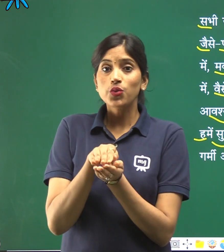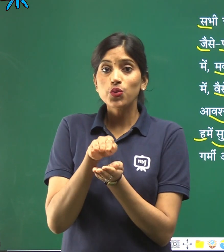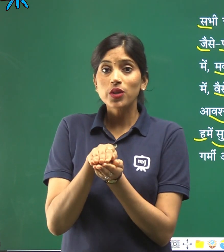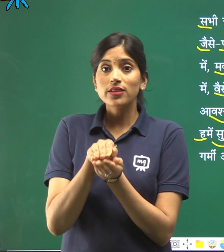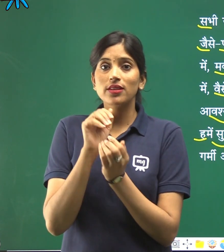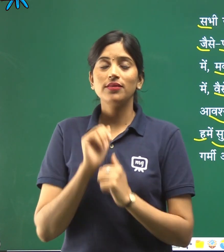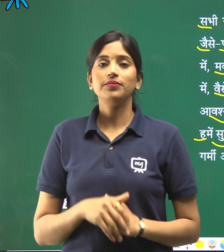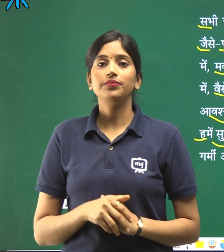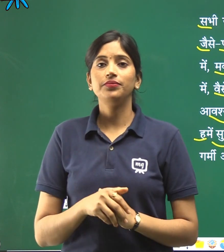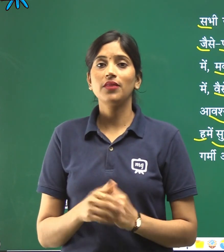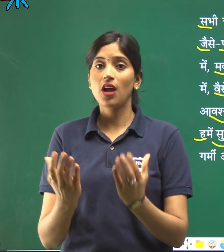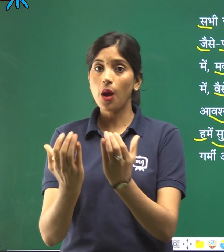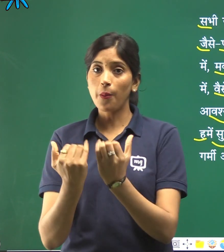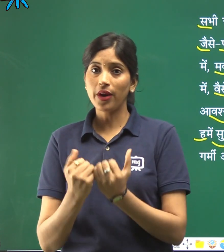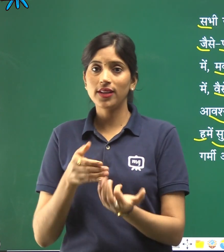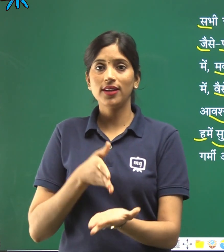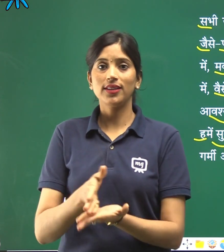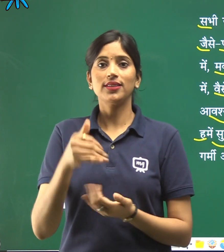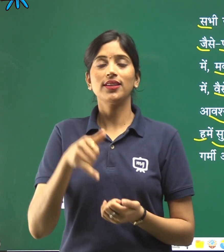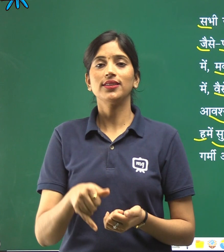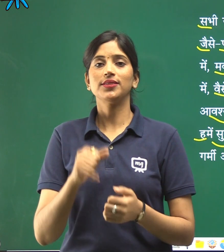सुरक्षा प्रदान करता है।